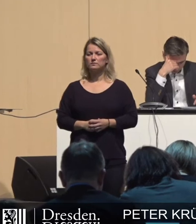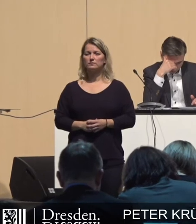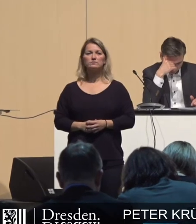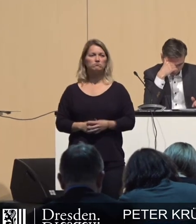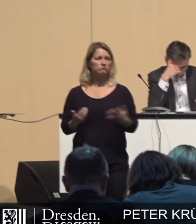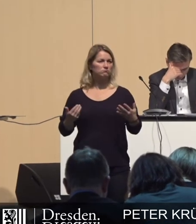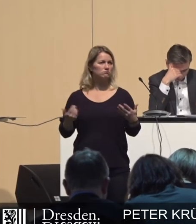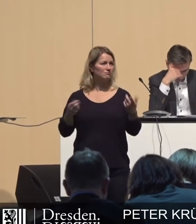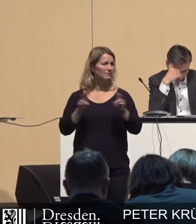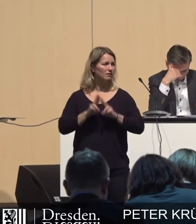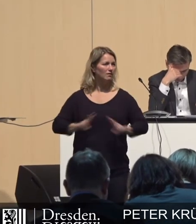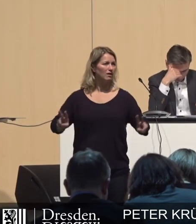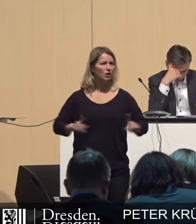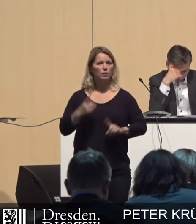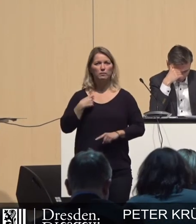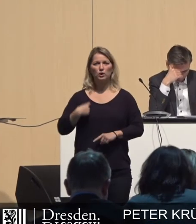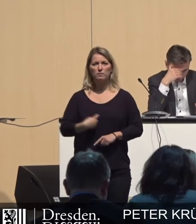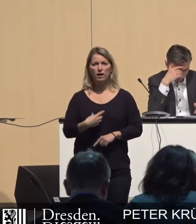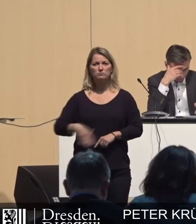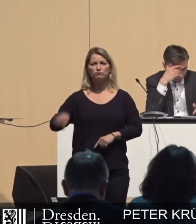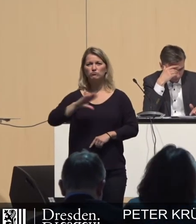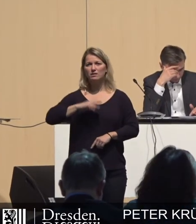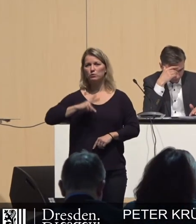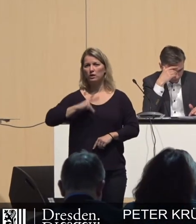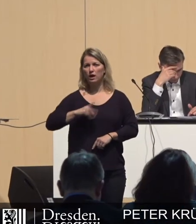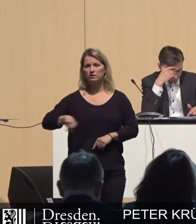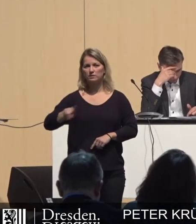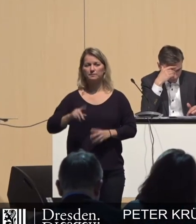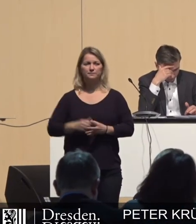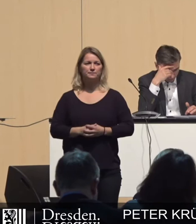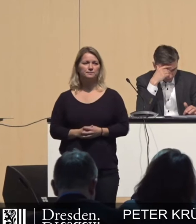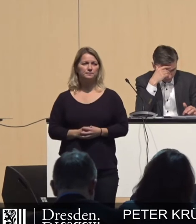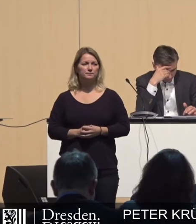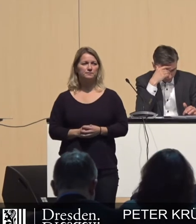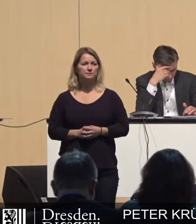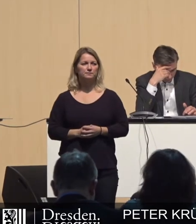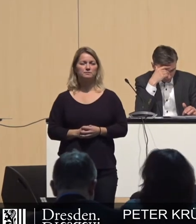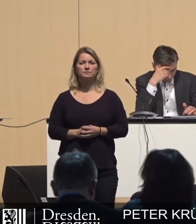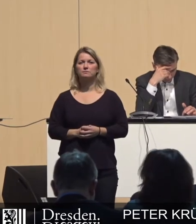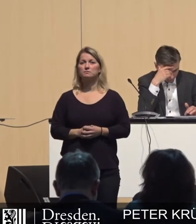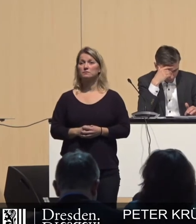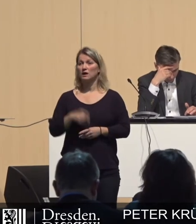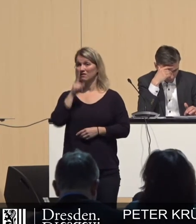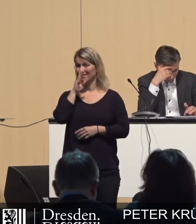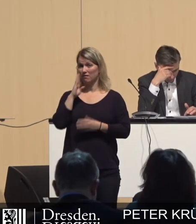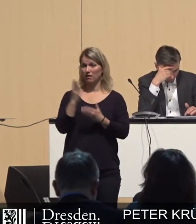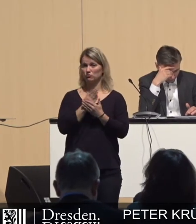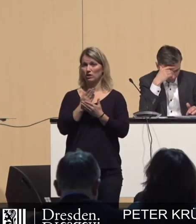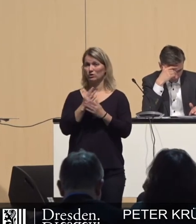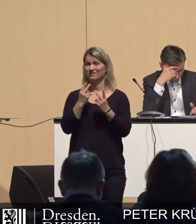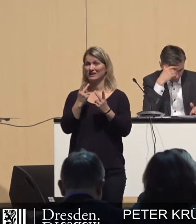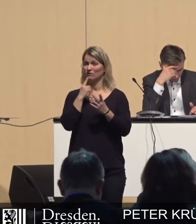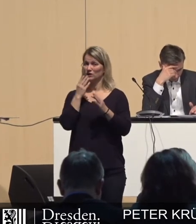Sehr geehrter Herr Oberbürgermeister, werte Damen und Herren Stadträte, jede zukunftsweisende Entscheidung beginnt mit den ersten